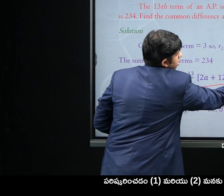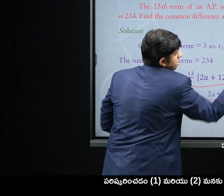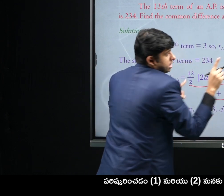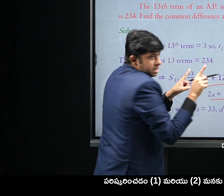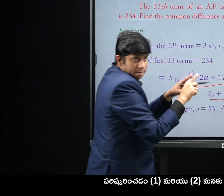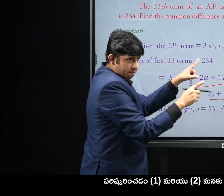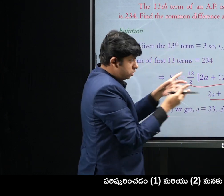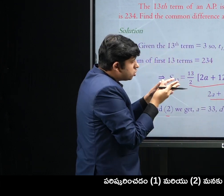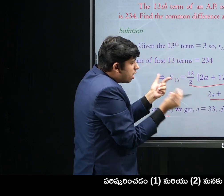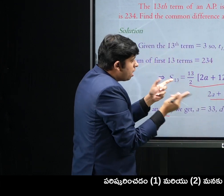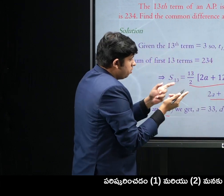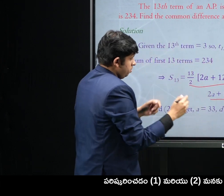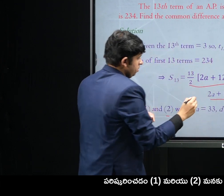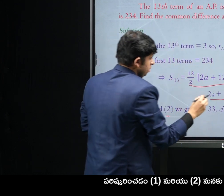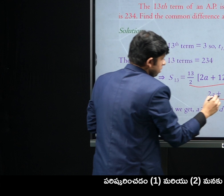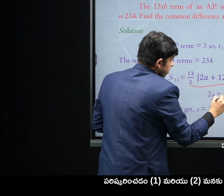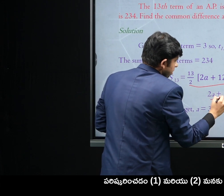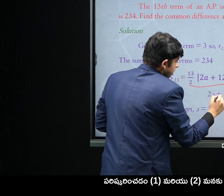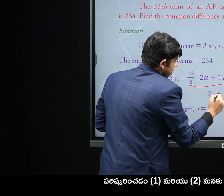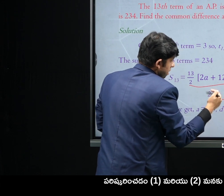టు -5/2.